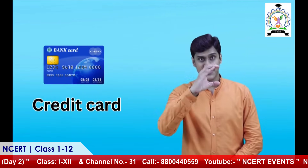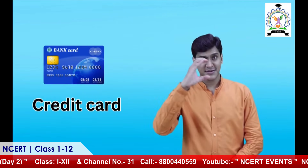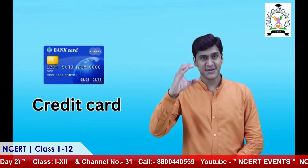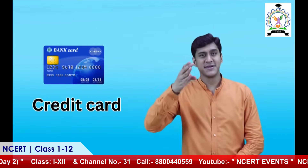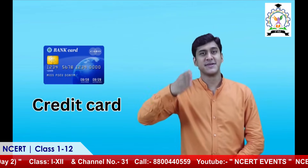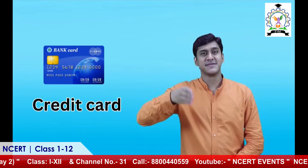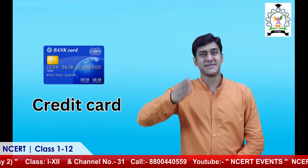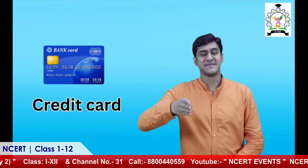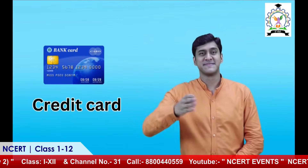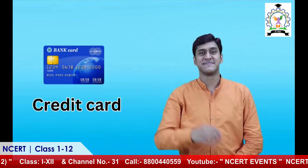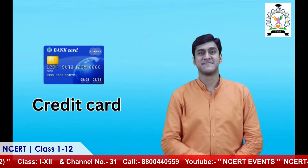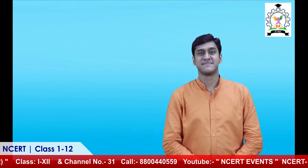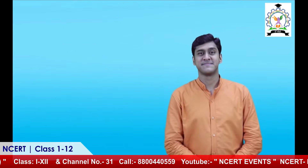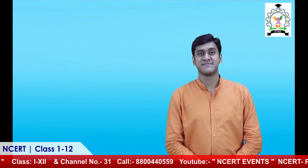क्रेडिट कार्ड